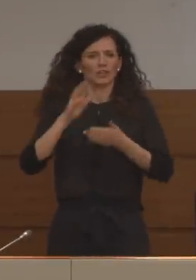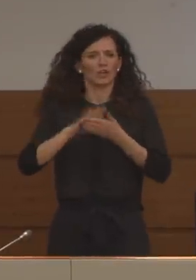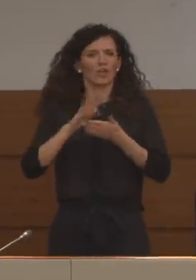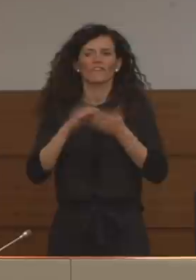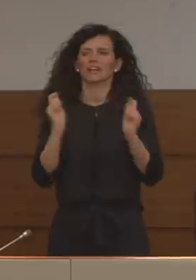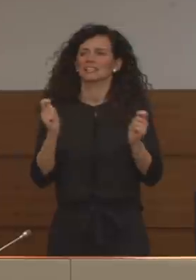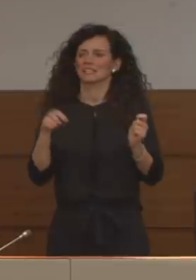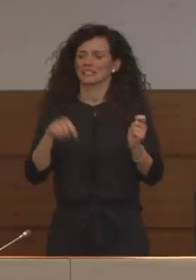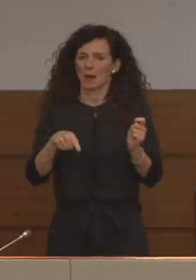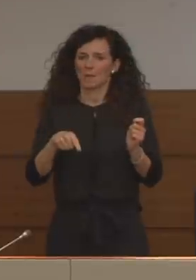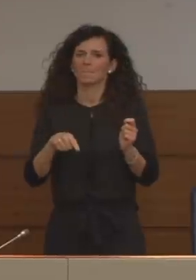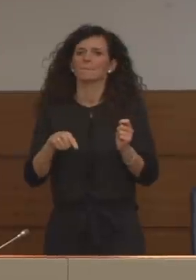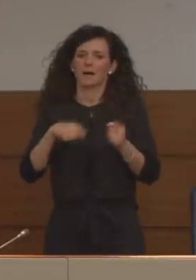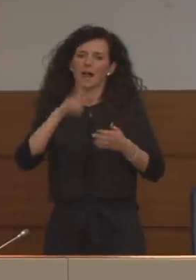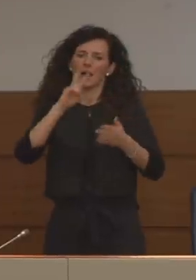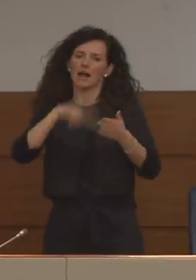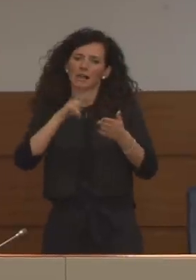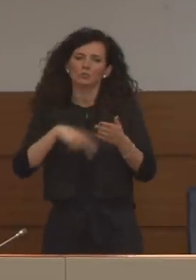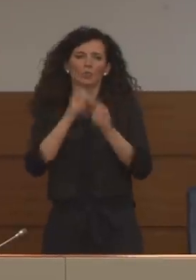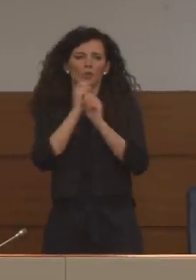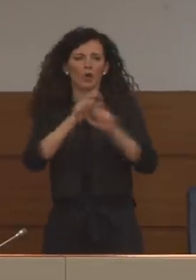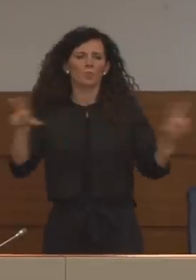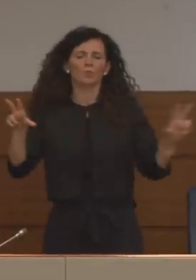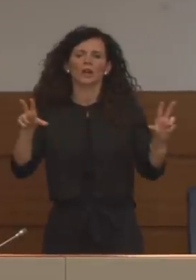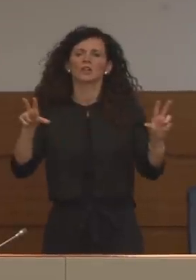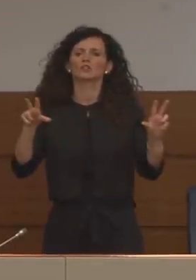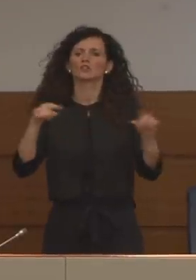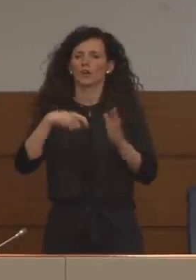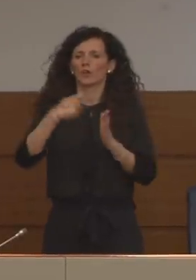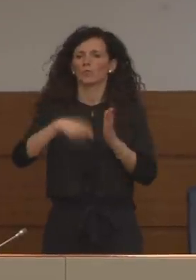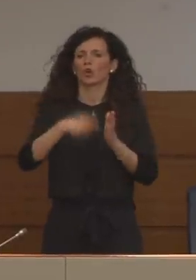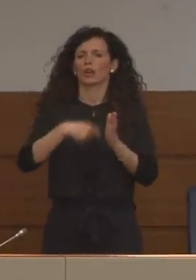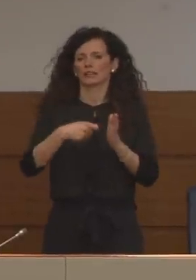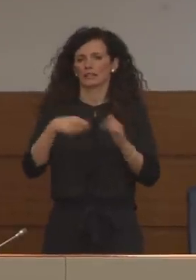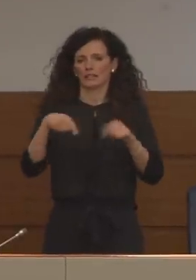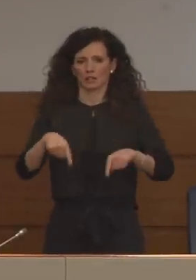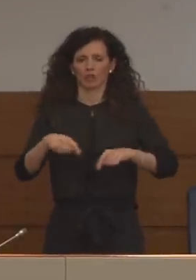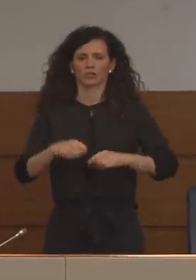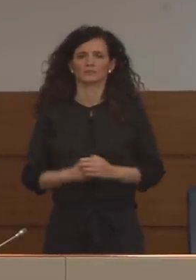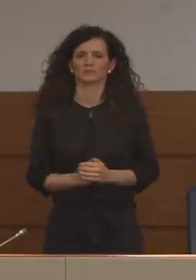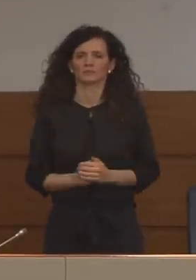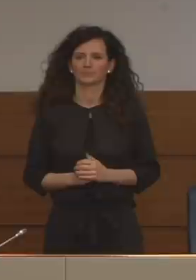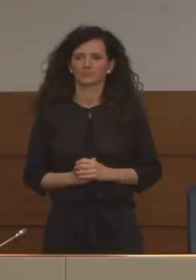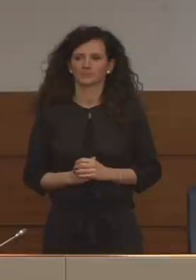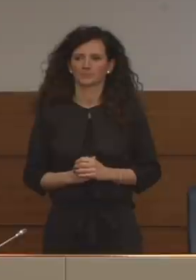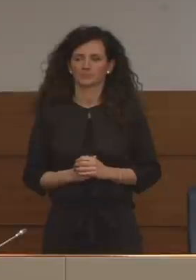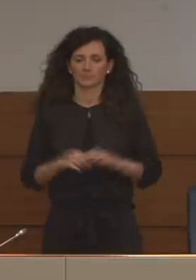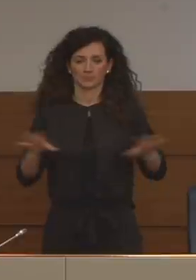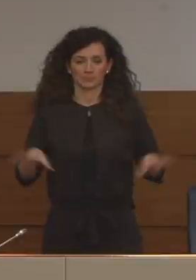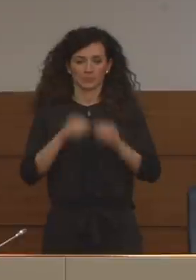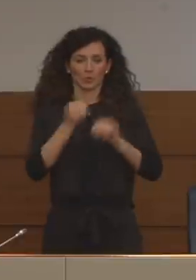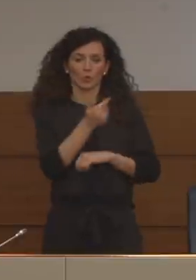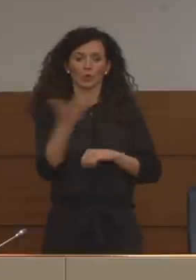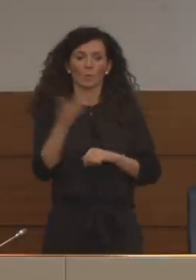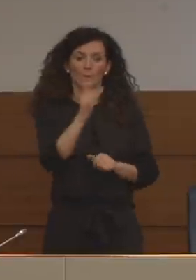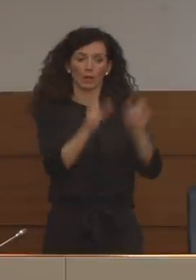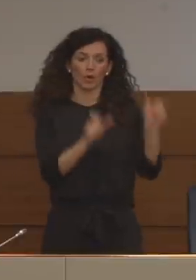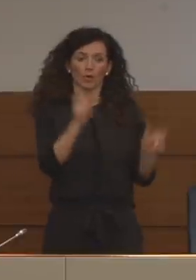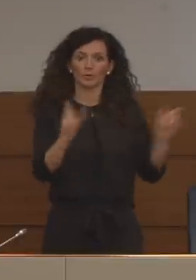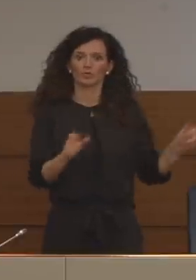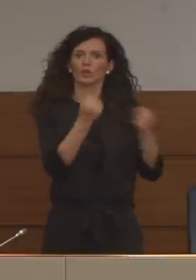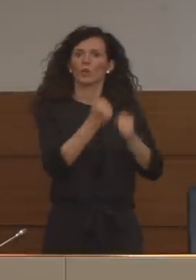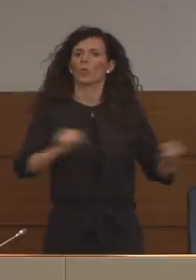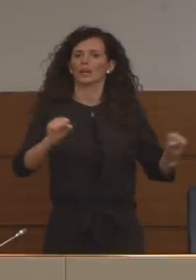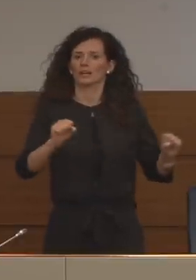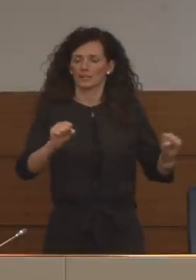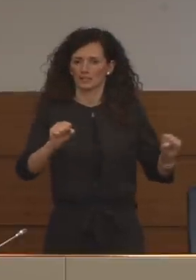di lettura e di comunicazione del bollettino di oggi partiamo dal numero dei guariti